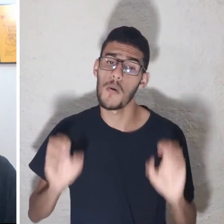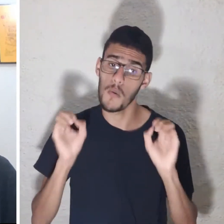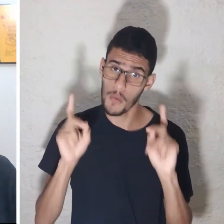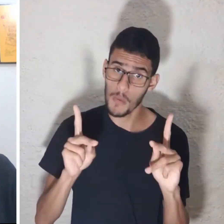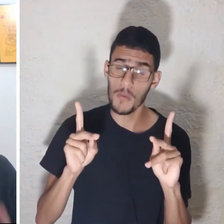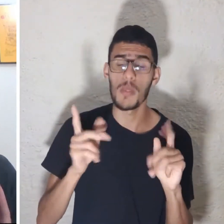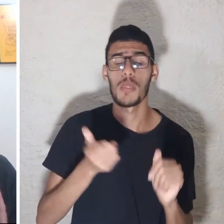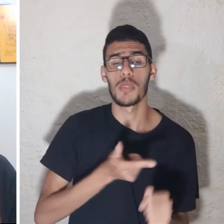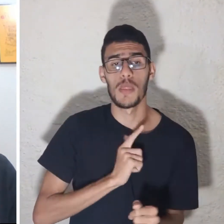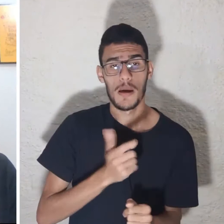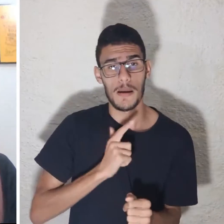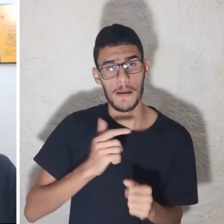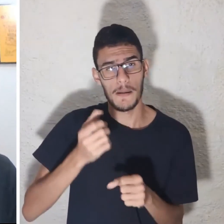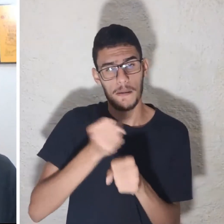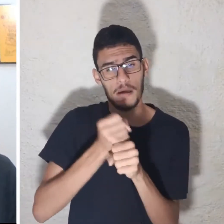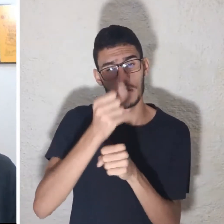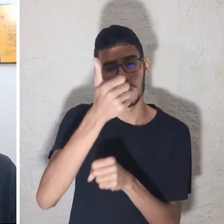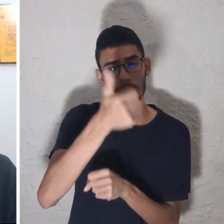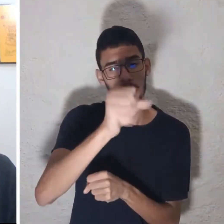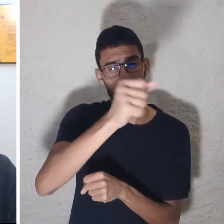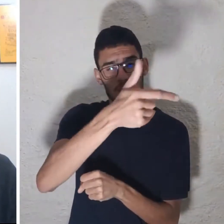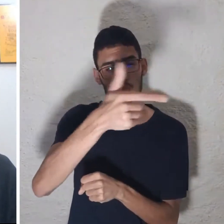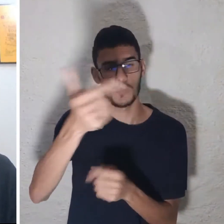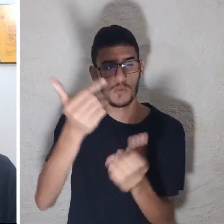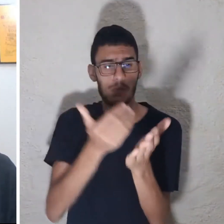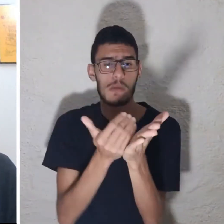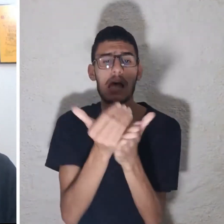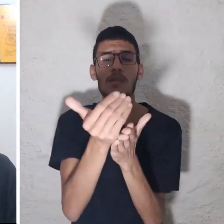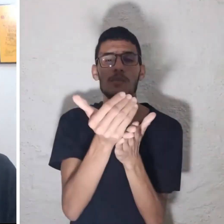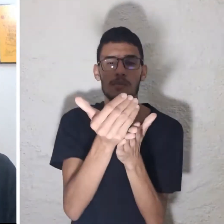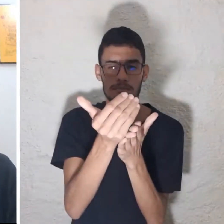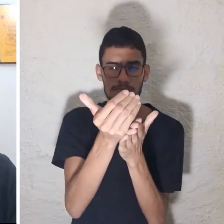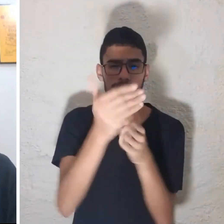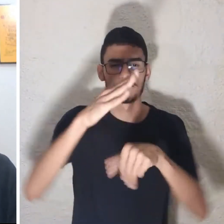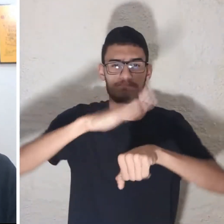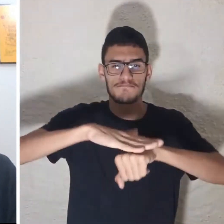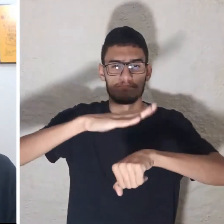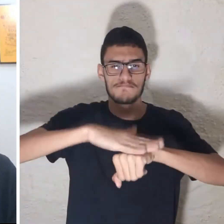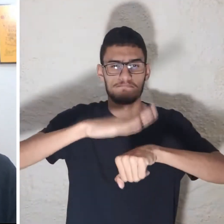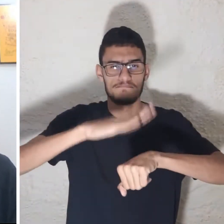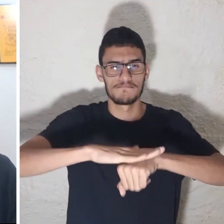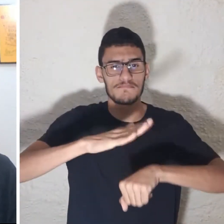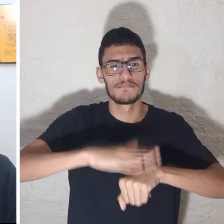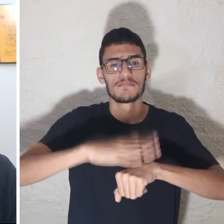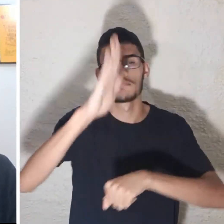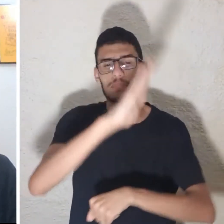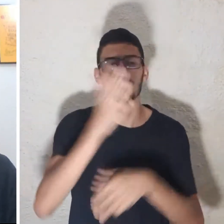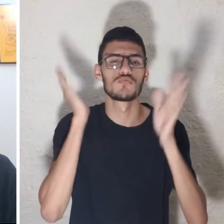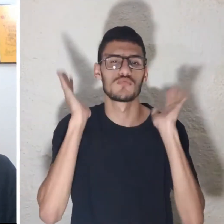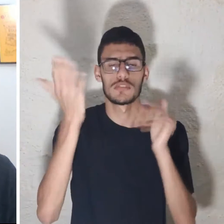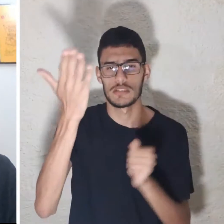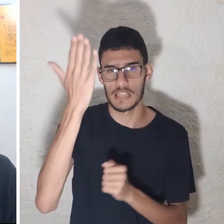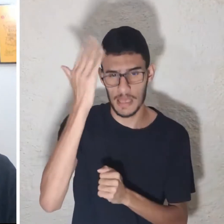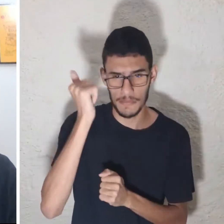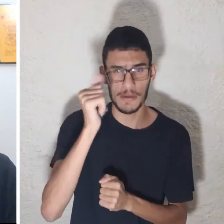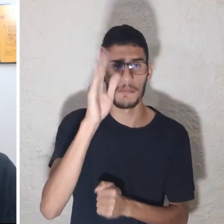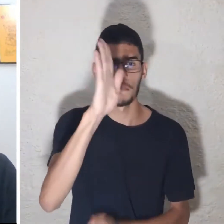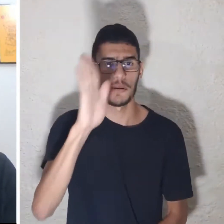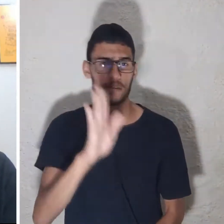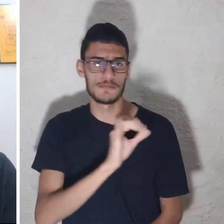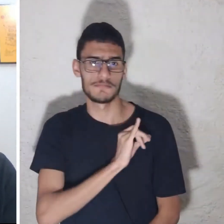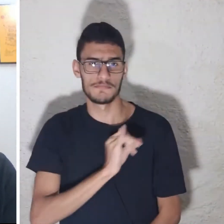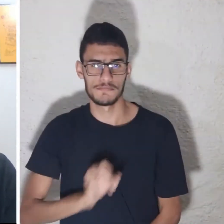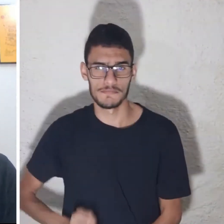Brasil. Então, a gente tem, a partir de 1822, o início do período da história do Brasil conhecido como